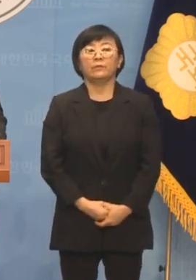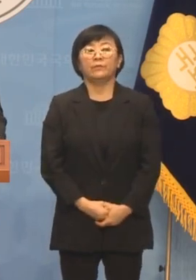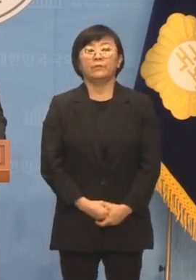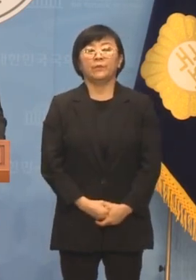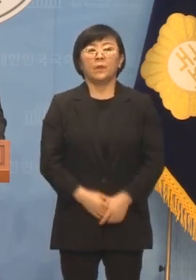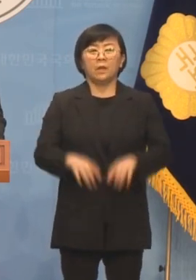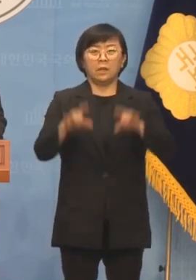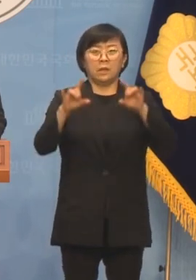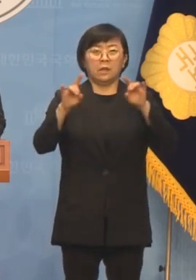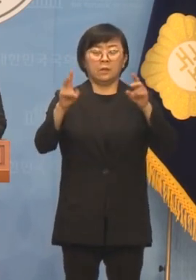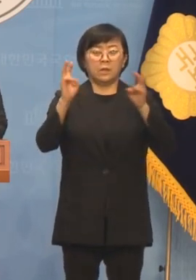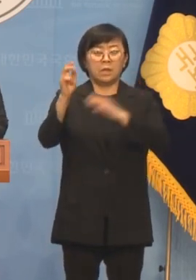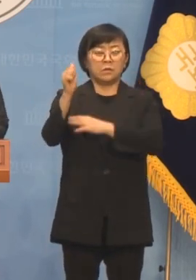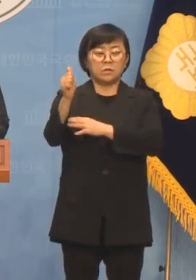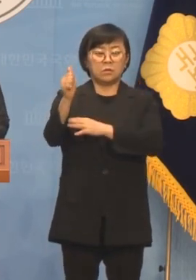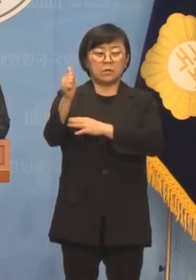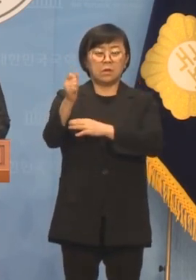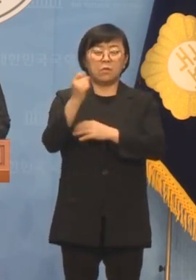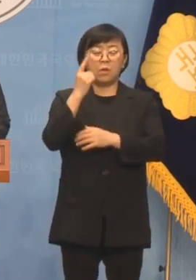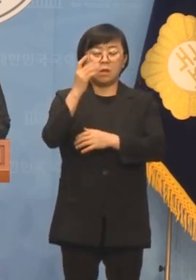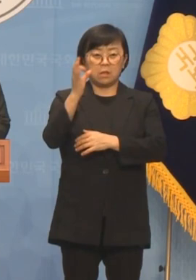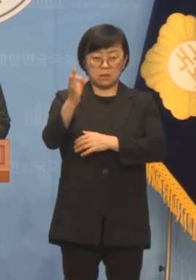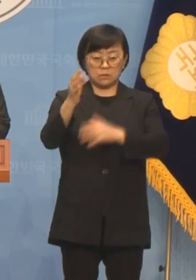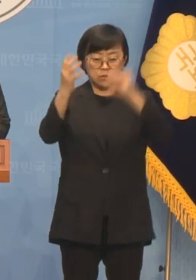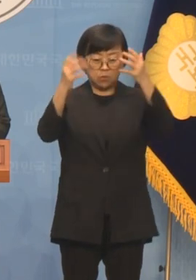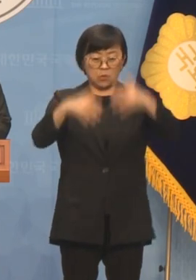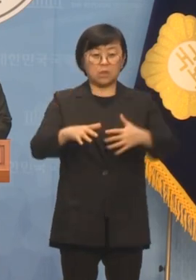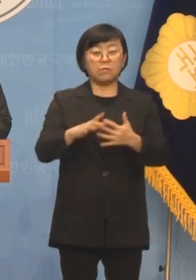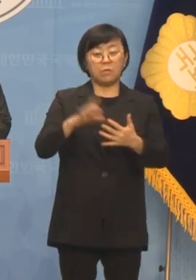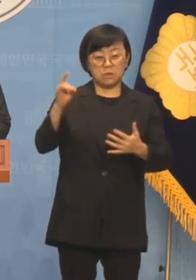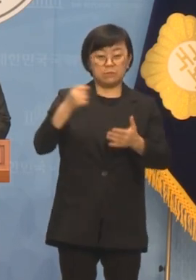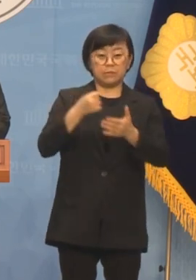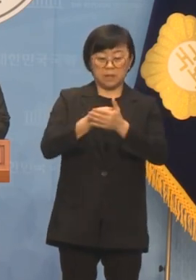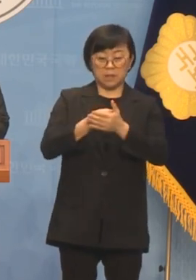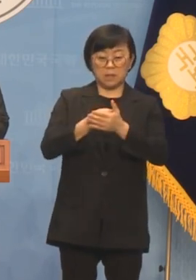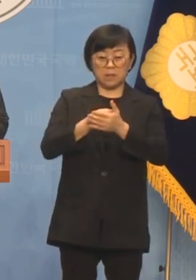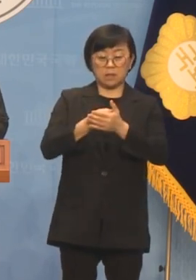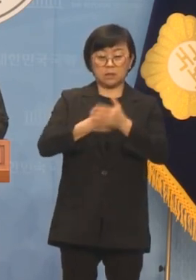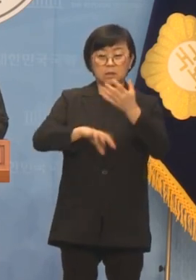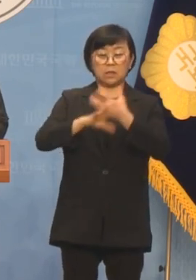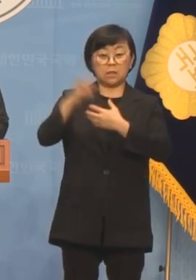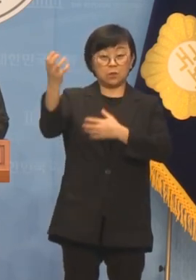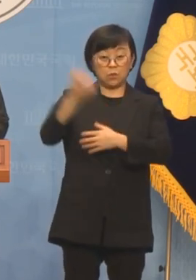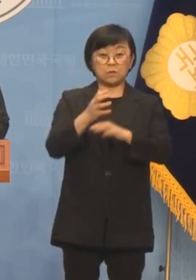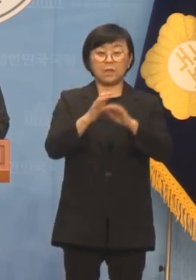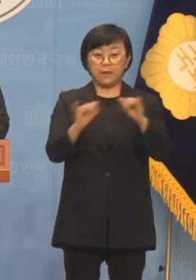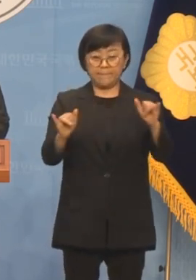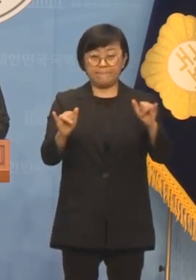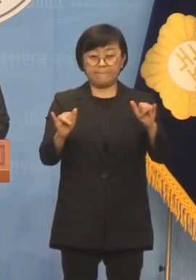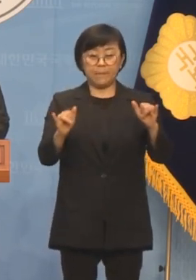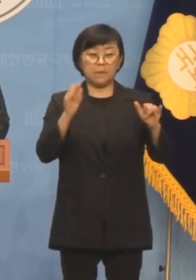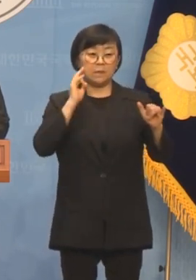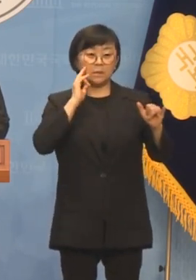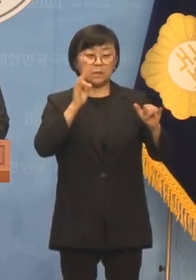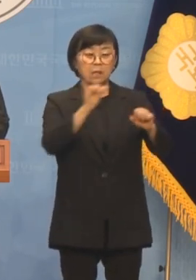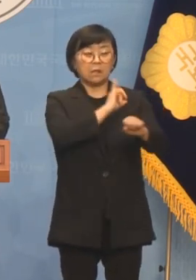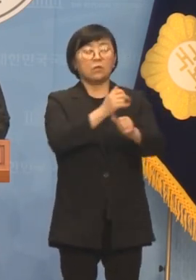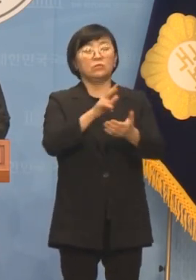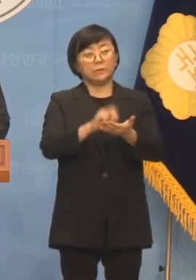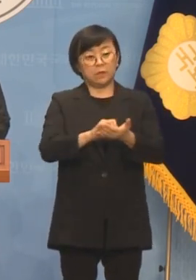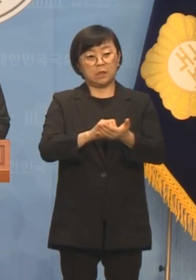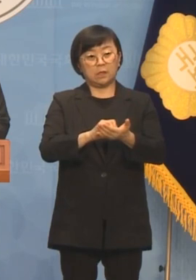개별 사용주가 임의로 임금과 근로조건을 선정할 경우 외국인 돌봄 노동자는 심각한 인권